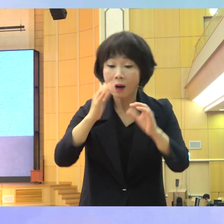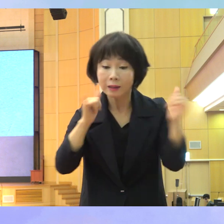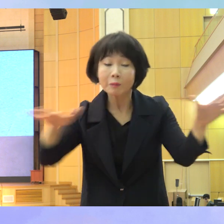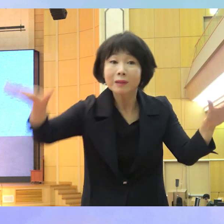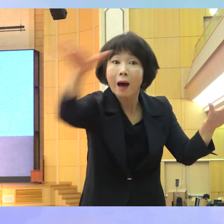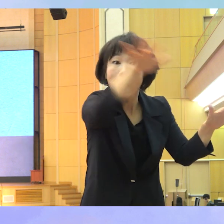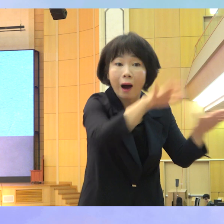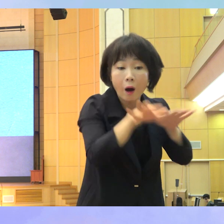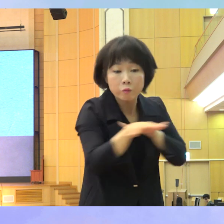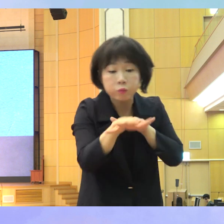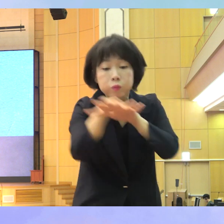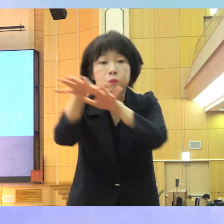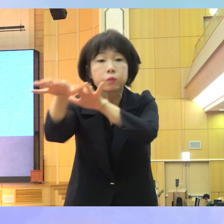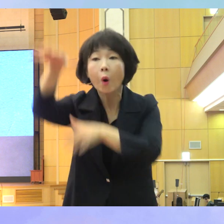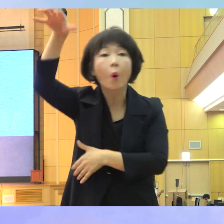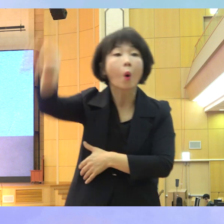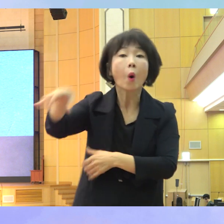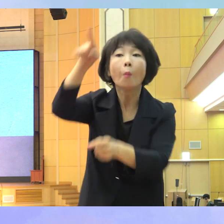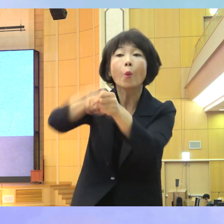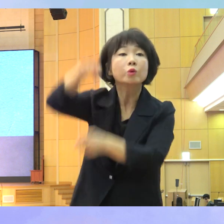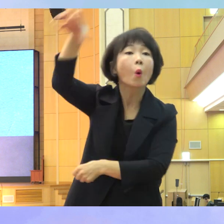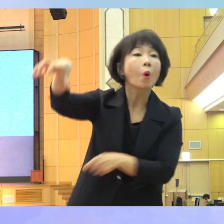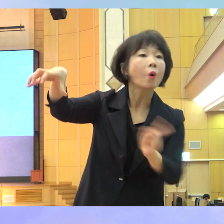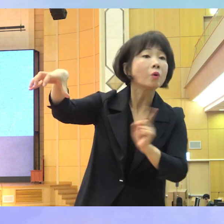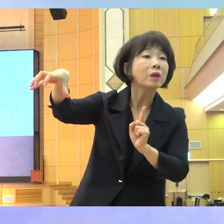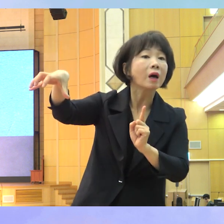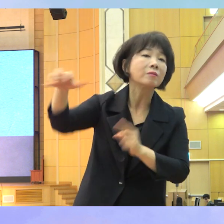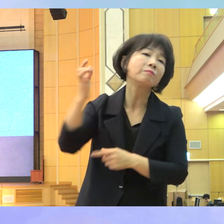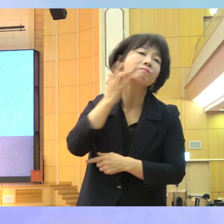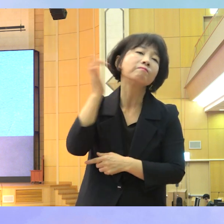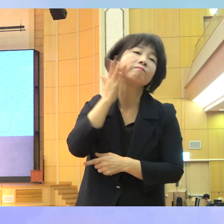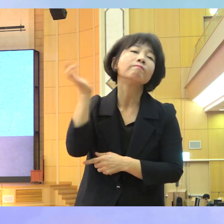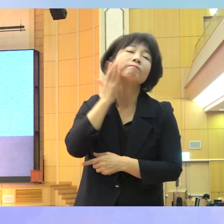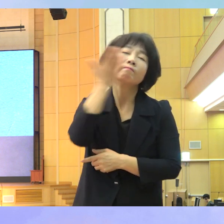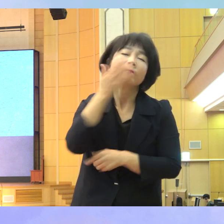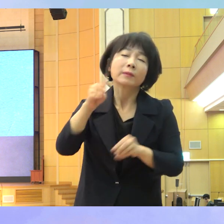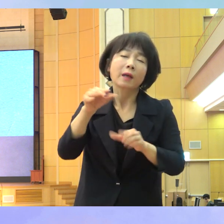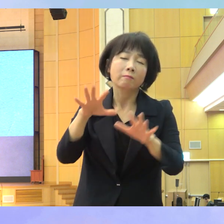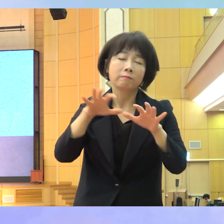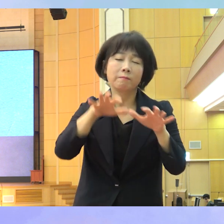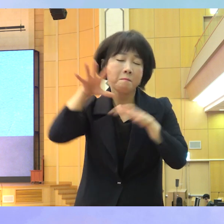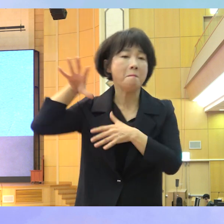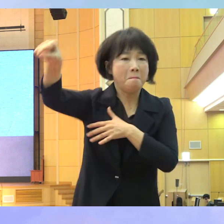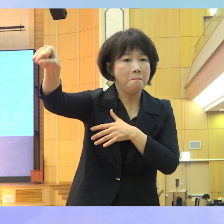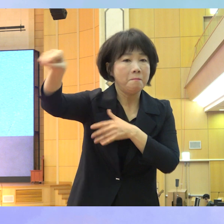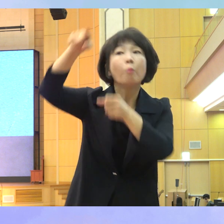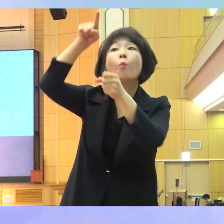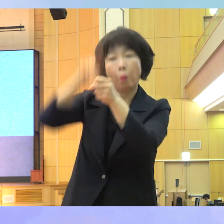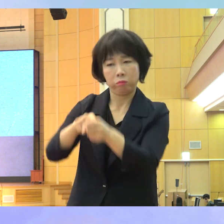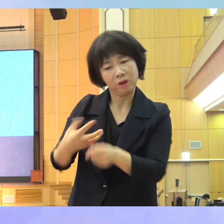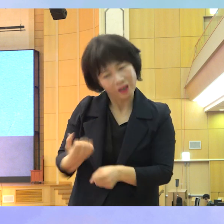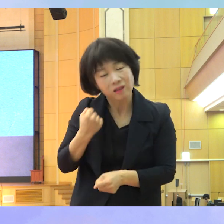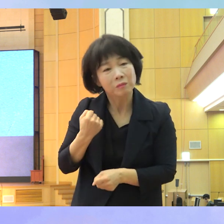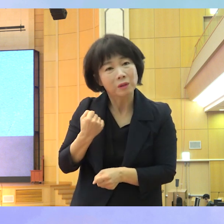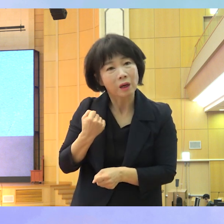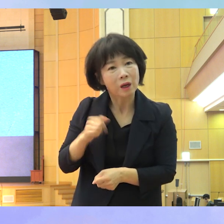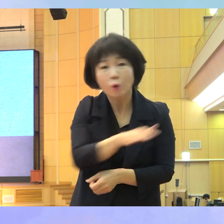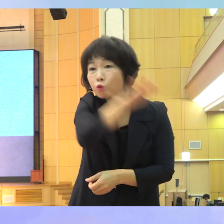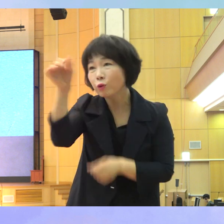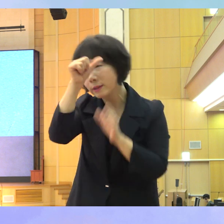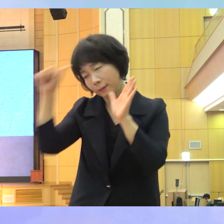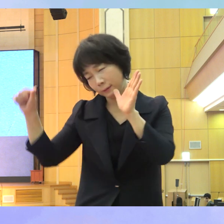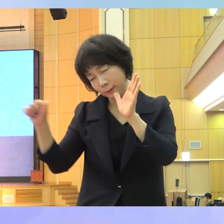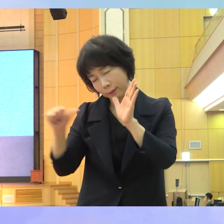가나안을 가는 거예요. 요단강을 건너서 가나안을 가는 게 이 이스라엘 백성들의 목표였어요. 우리의